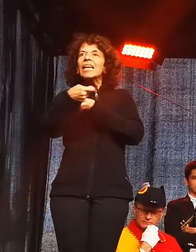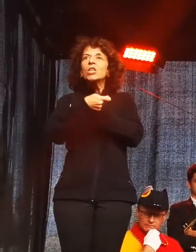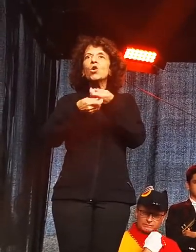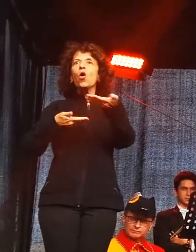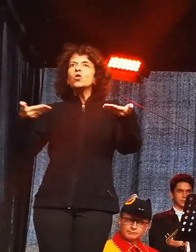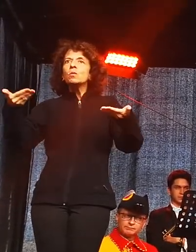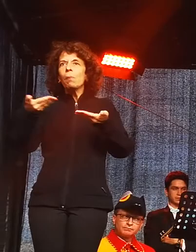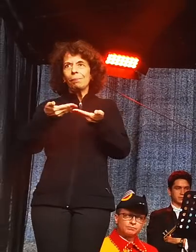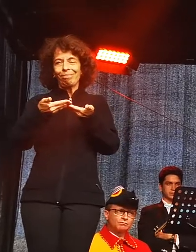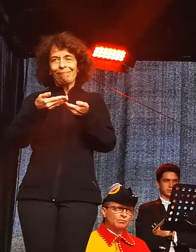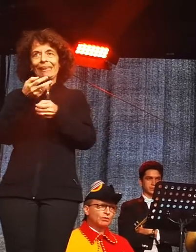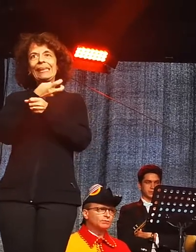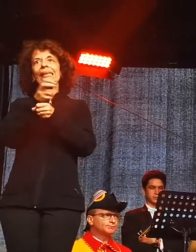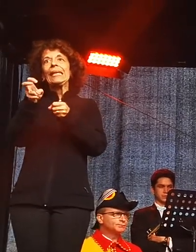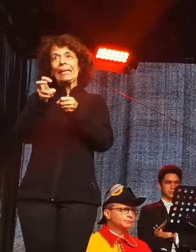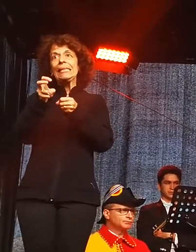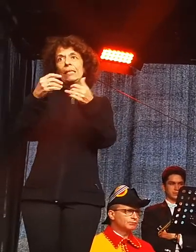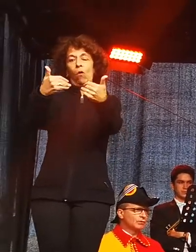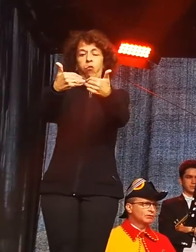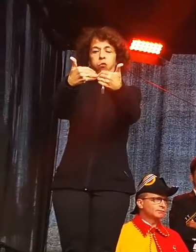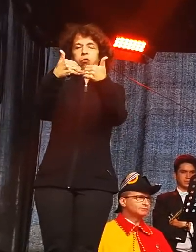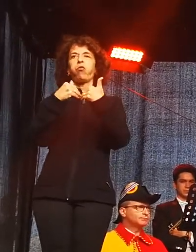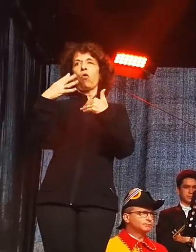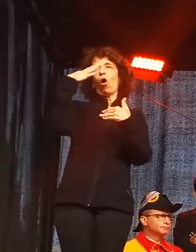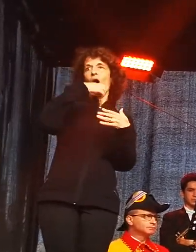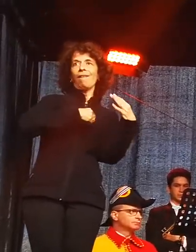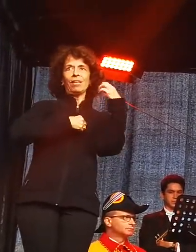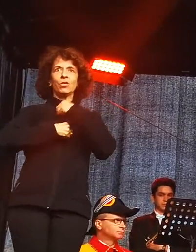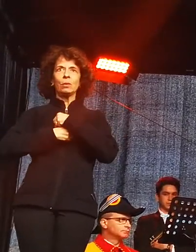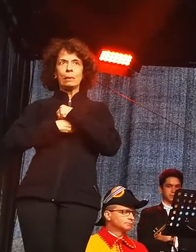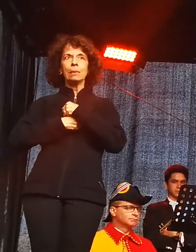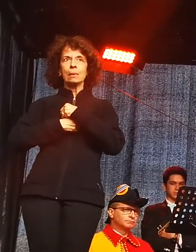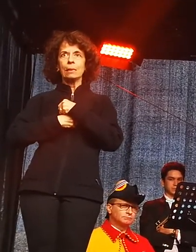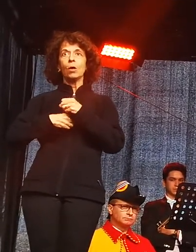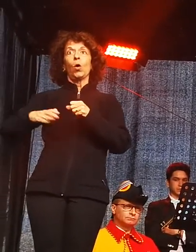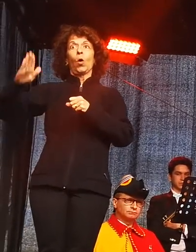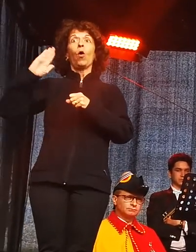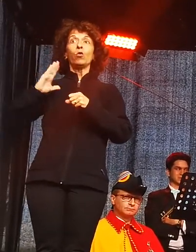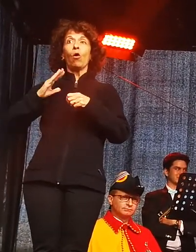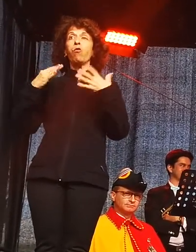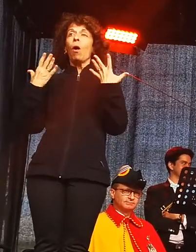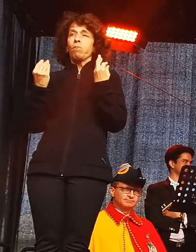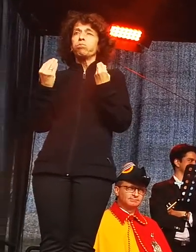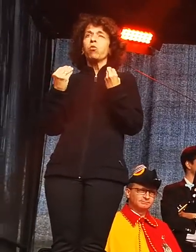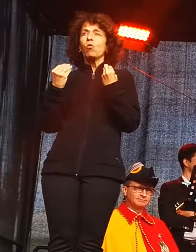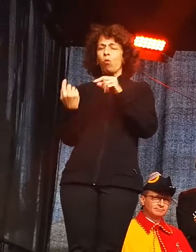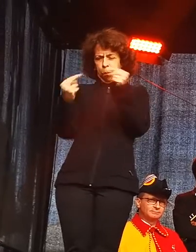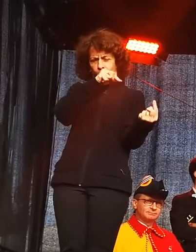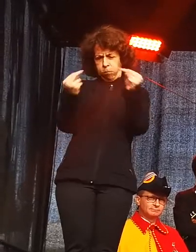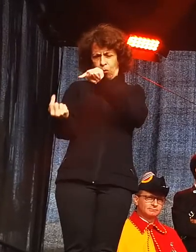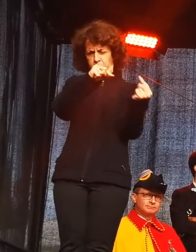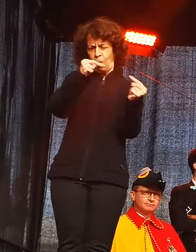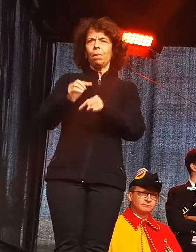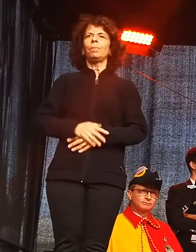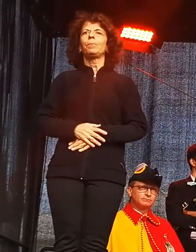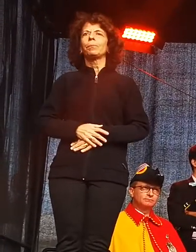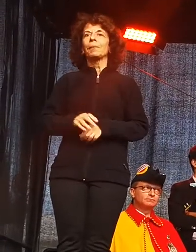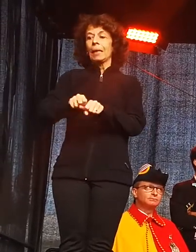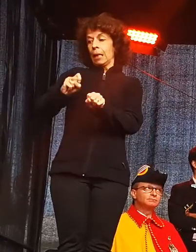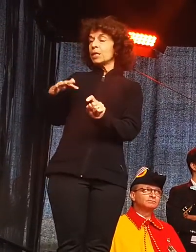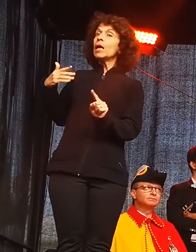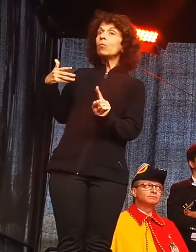voie propice aux invasions. Et à l'époque, ils savaient bien se taper dessus. Pendant plusieurs siècles,